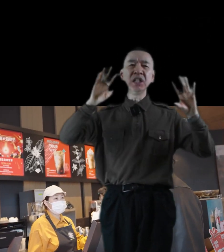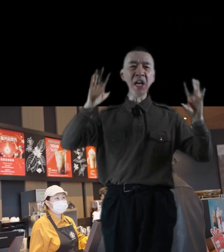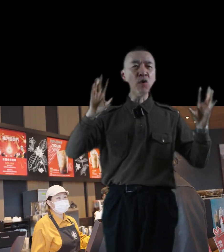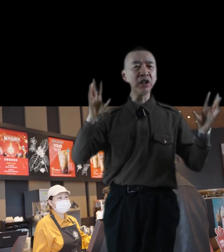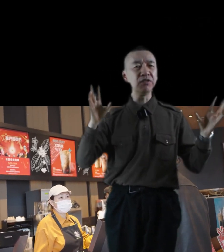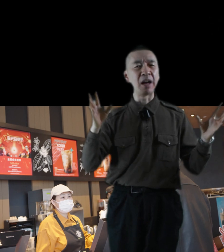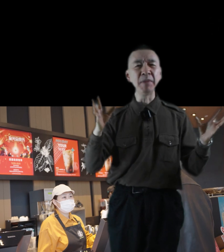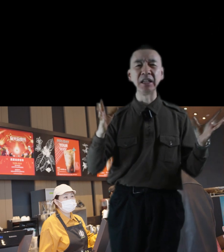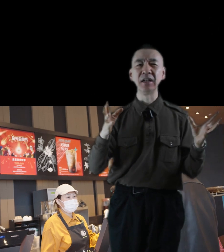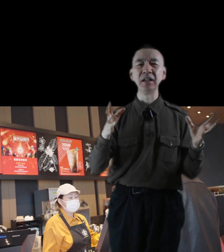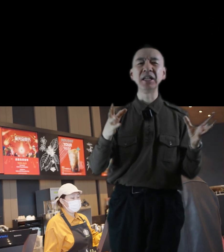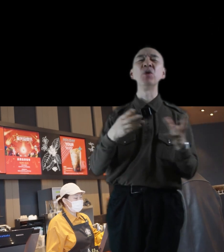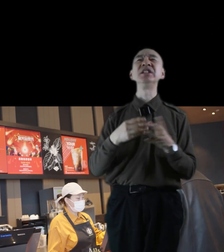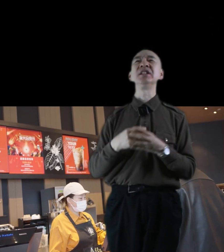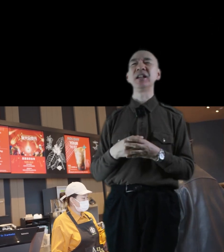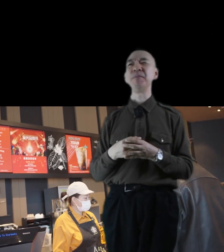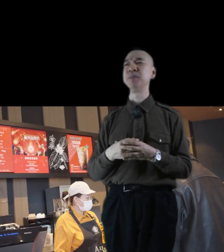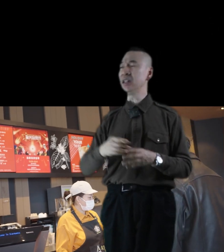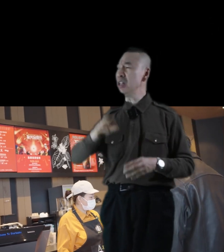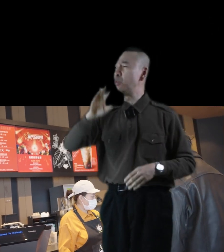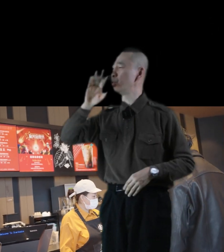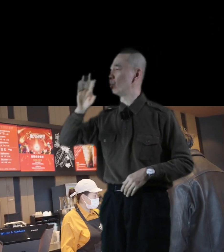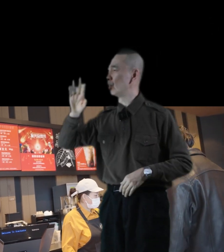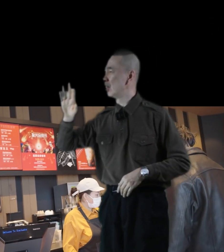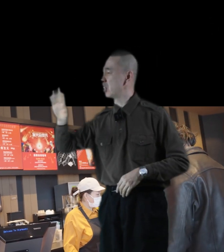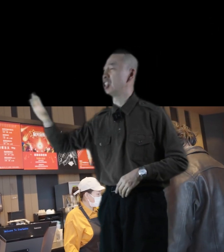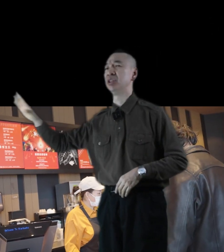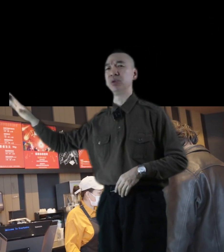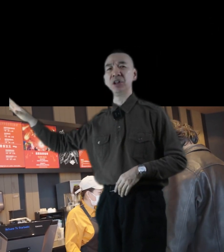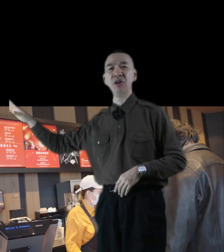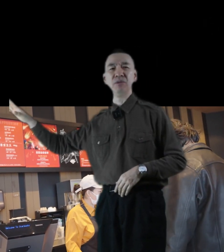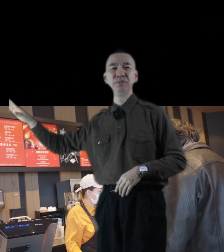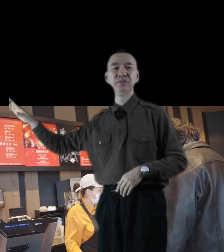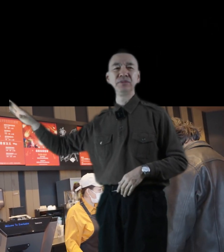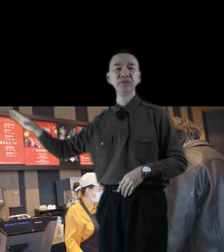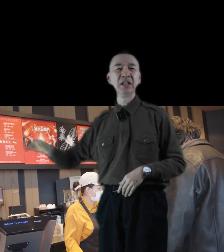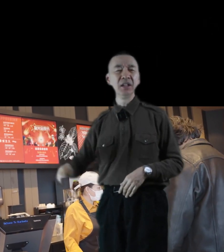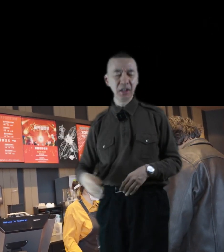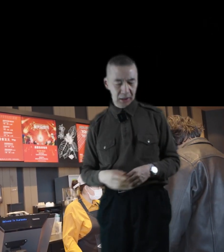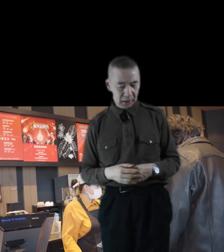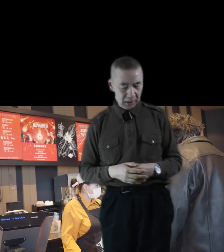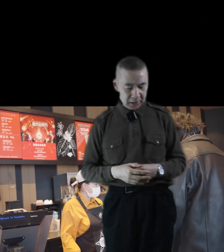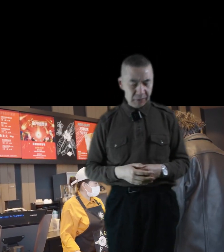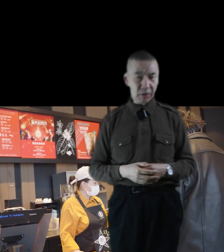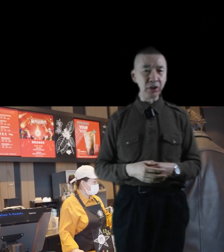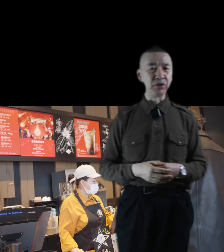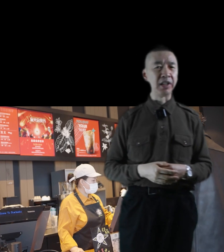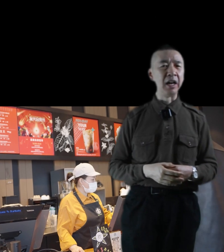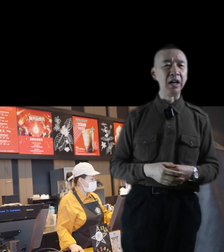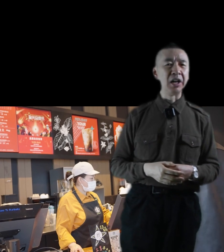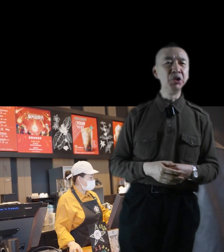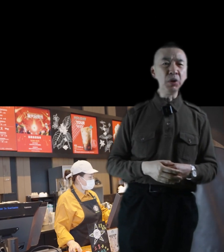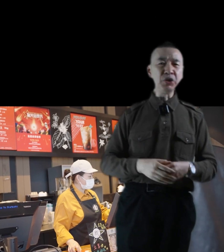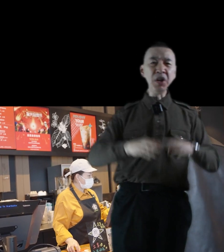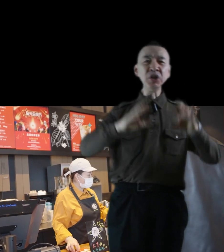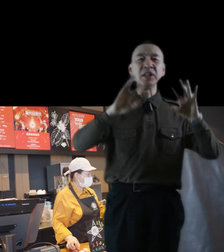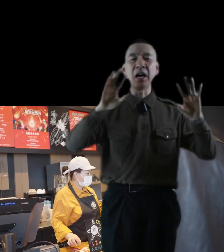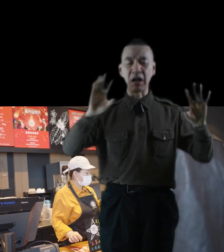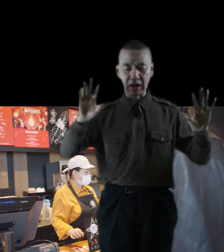超级完美的养活自己了更无需向世俗低头相反我倒觉得啊如果宣传的好